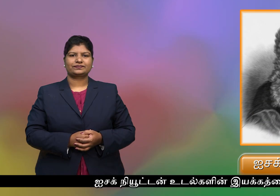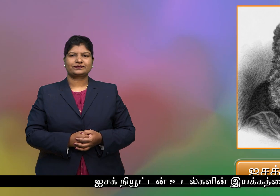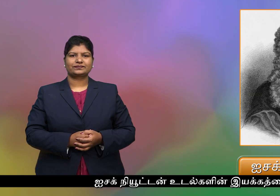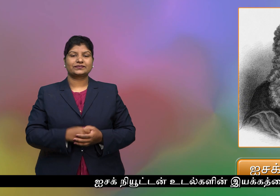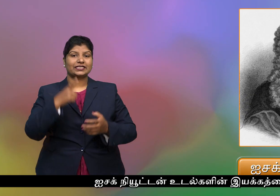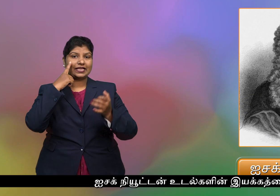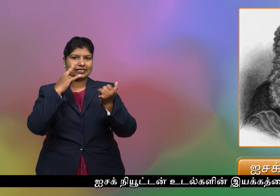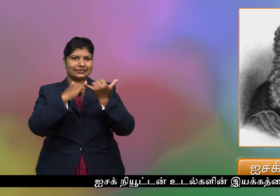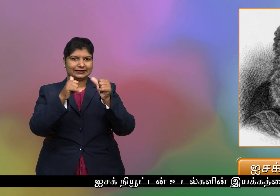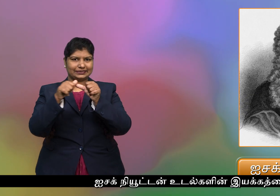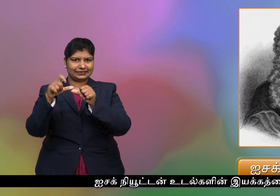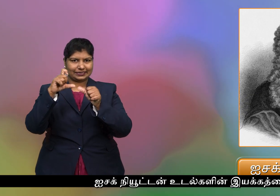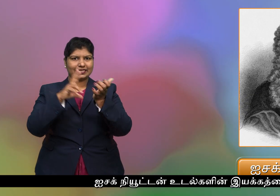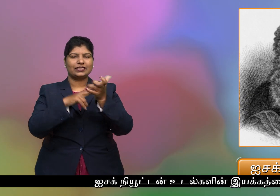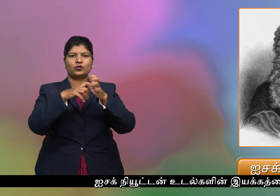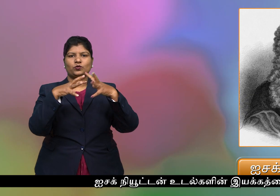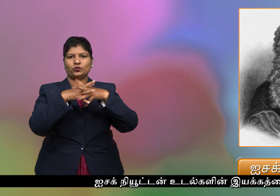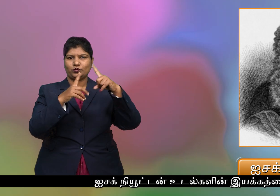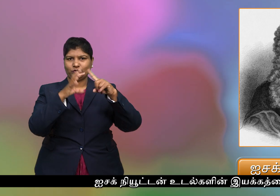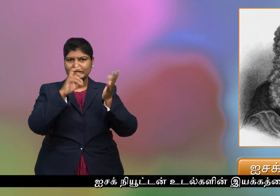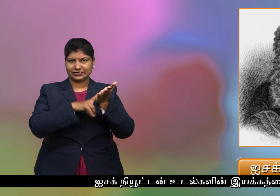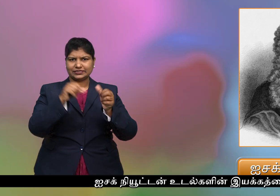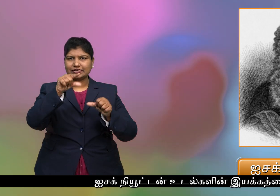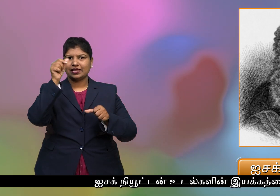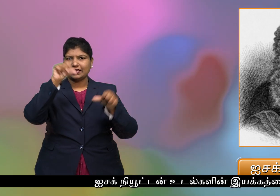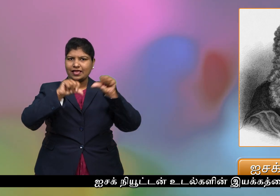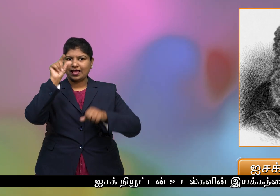ஐசக் நியூட்டன் உடல்களின் இயக்கத்தை